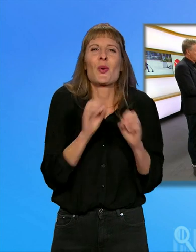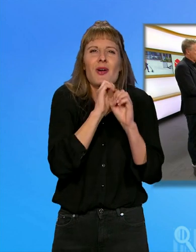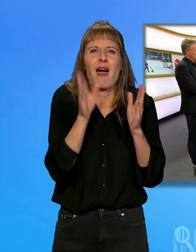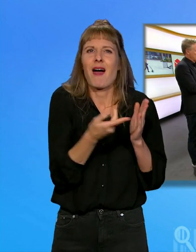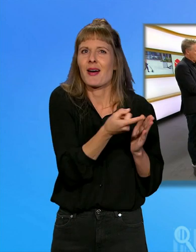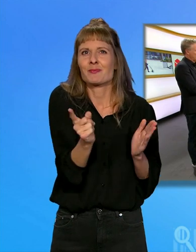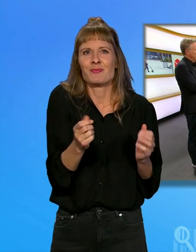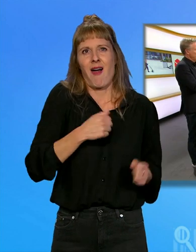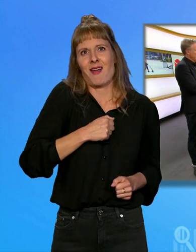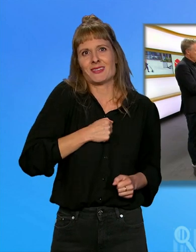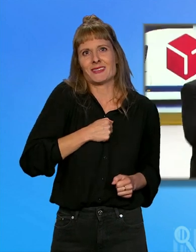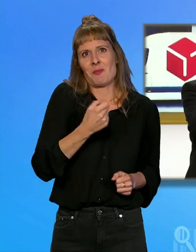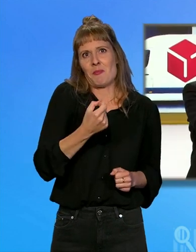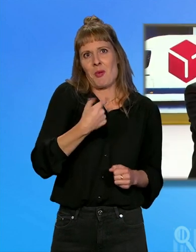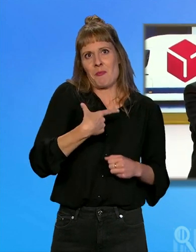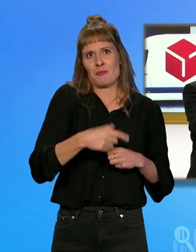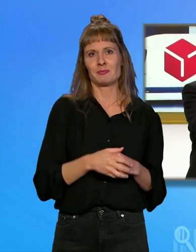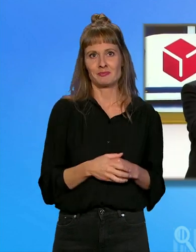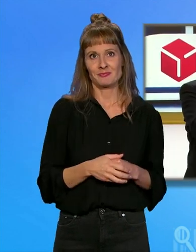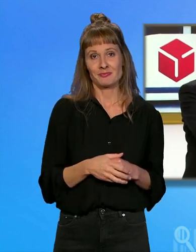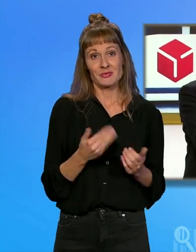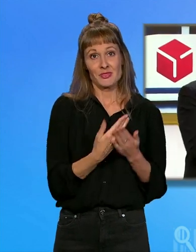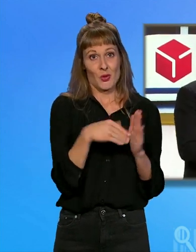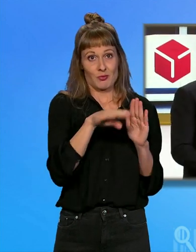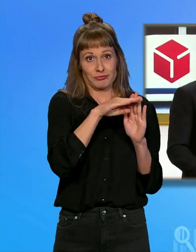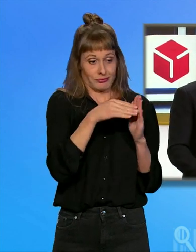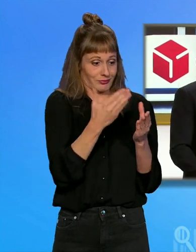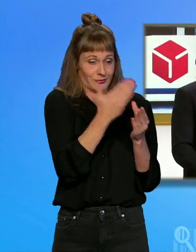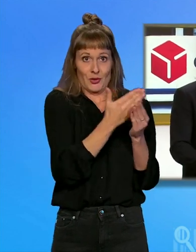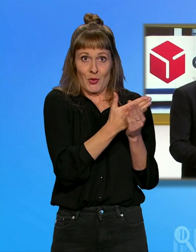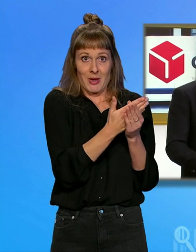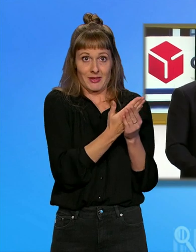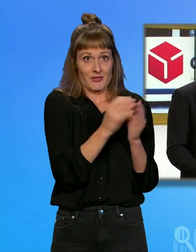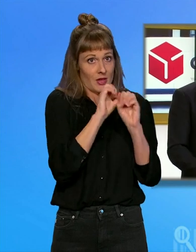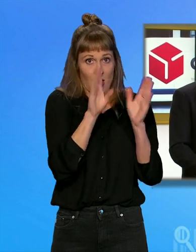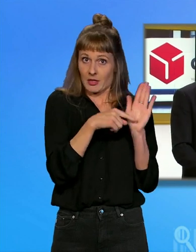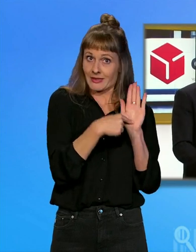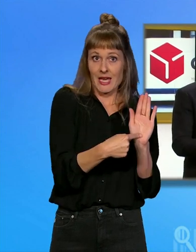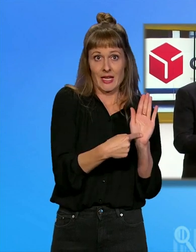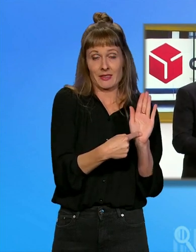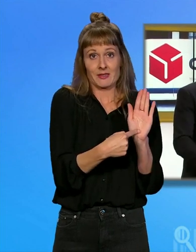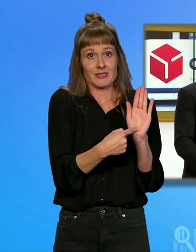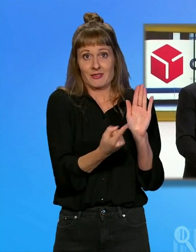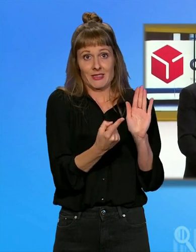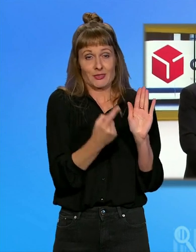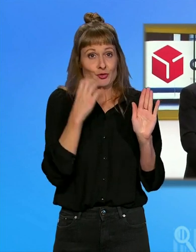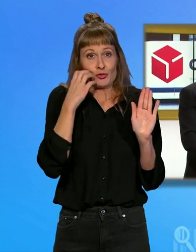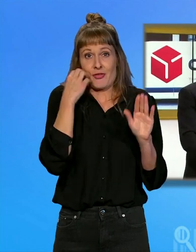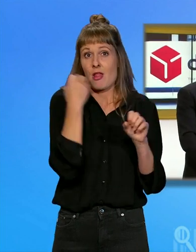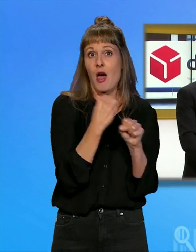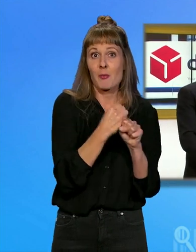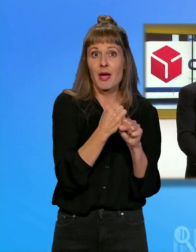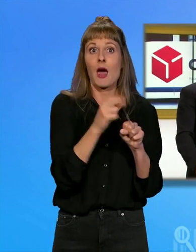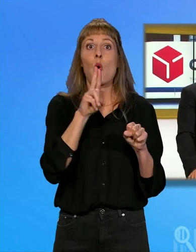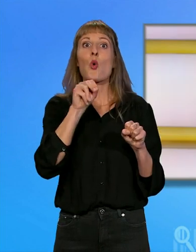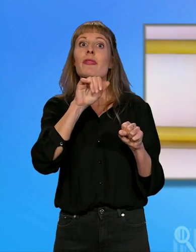sagt ganz klar, Sie arbeiten wie verrückt. Ihr habt Ihre Aussagen gehört, ihr wisst, was Dunja für Informationen gesammelt hat. Und die sagen trotzdem, es ist kein